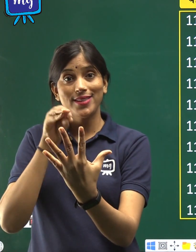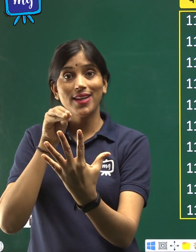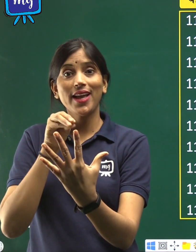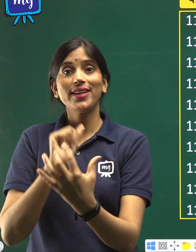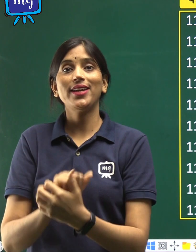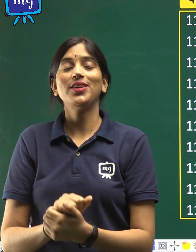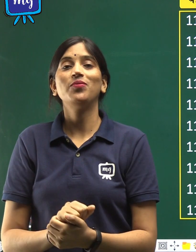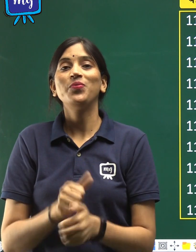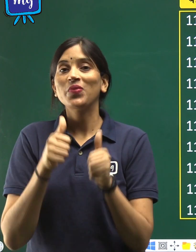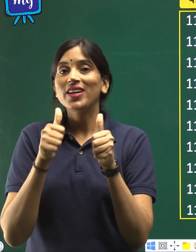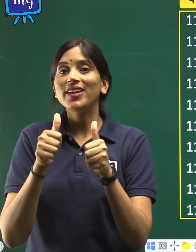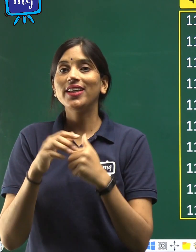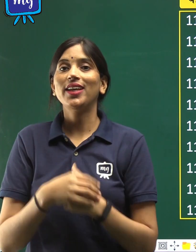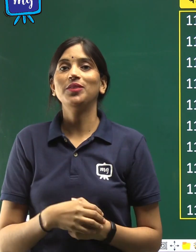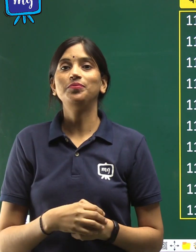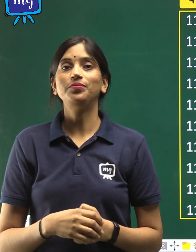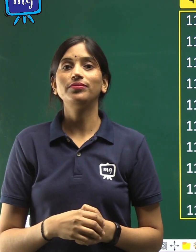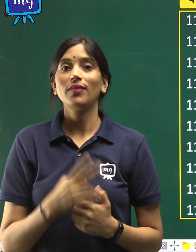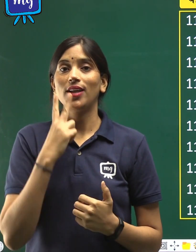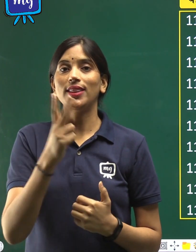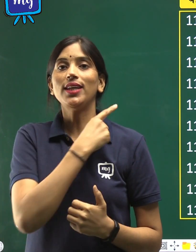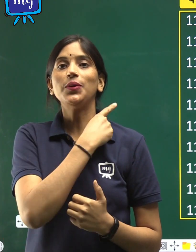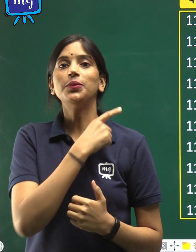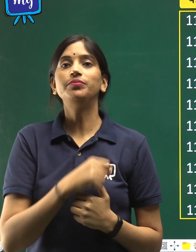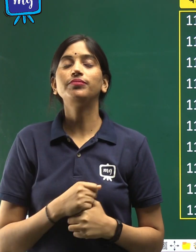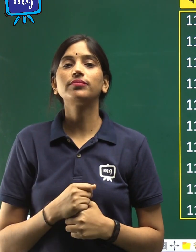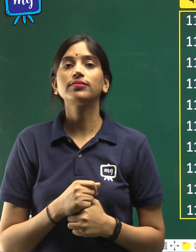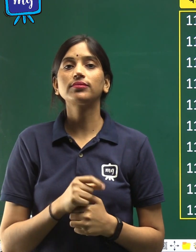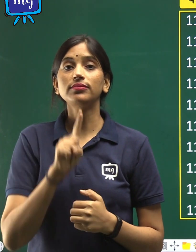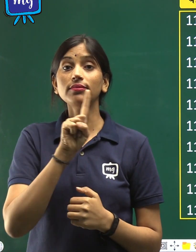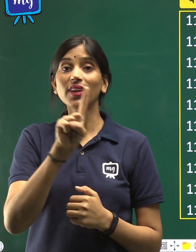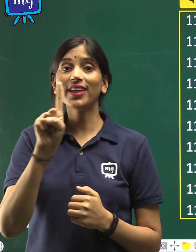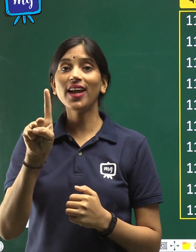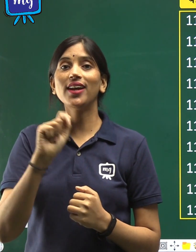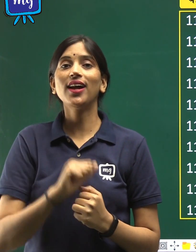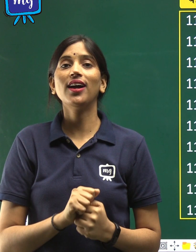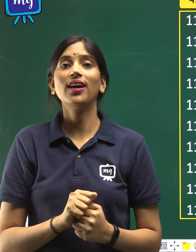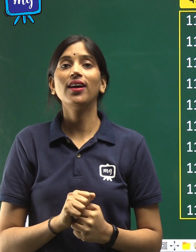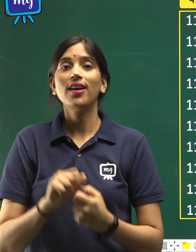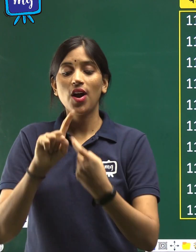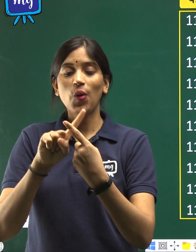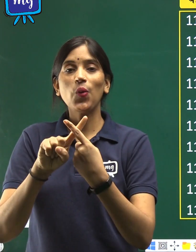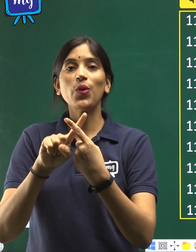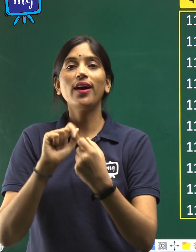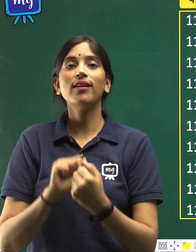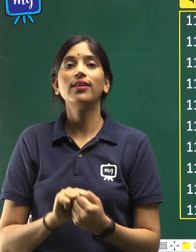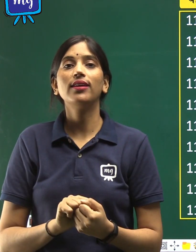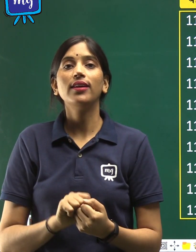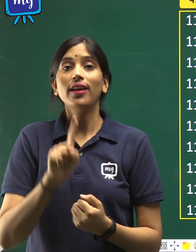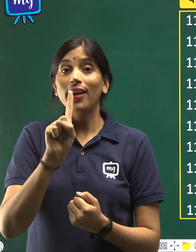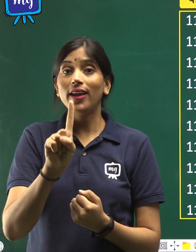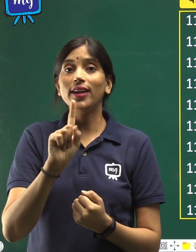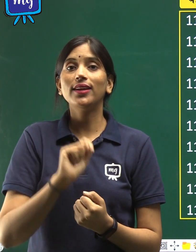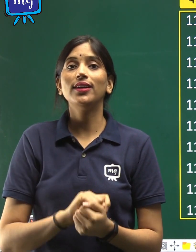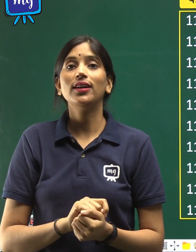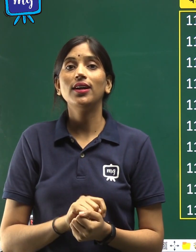सिखाएंगे। ठीक है, देखो 11 गुणा